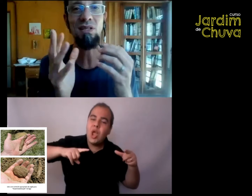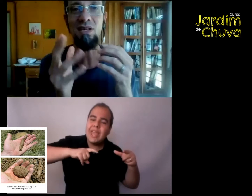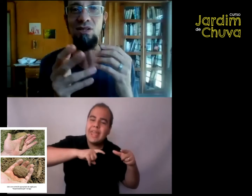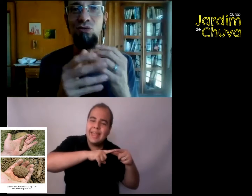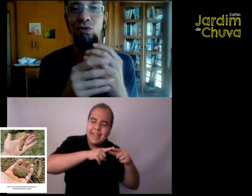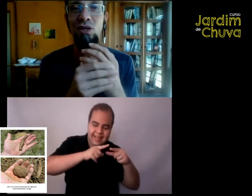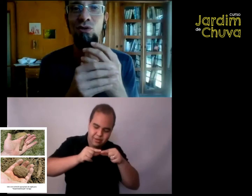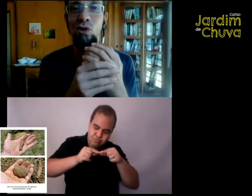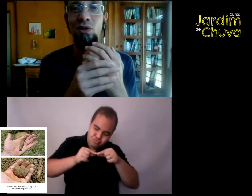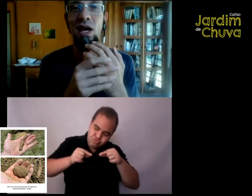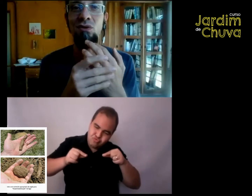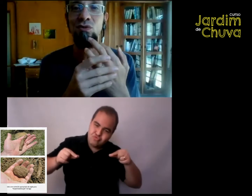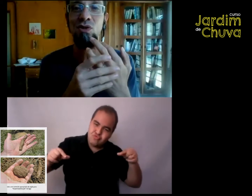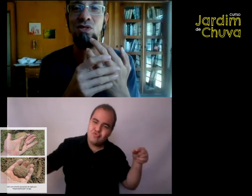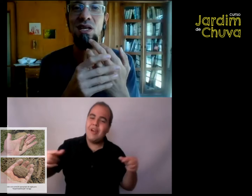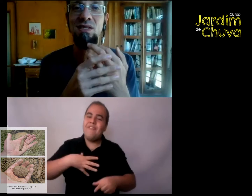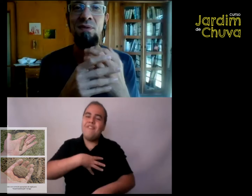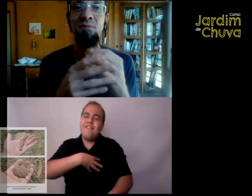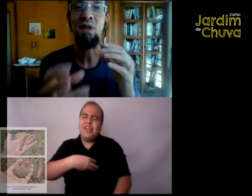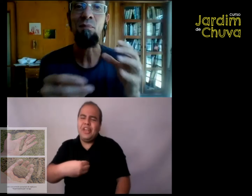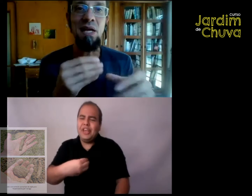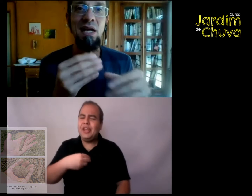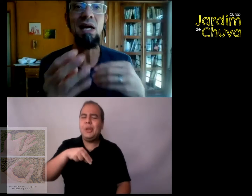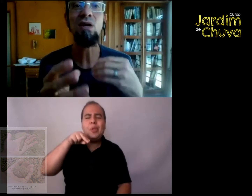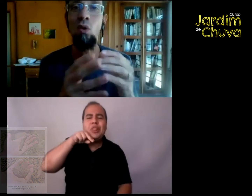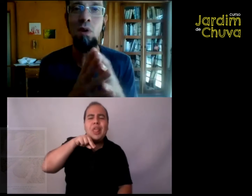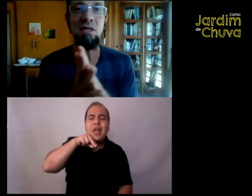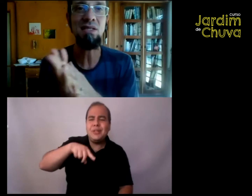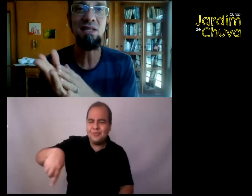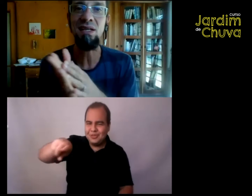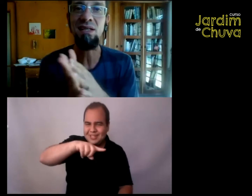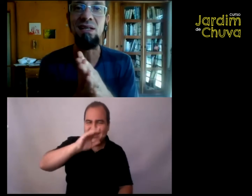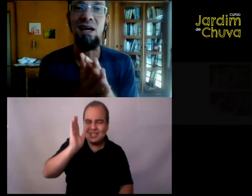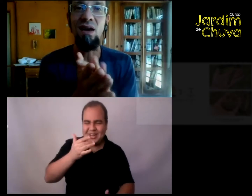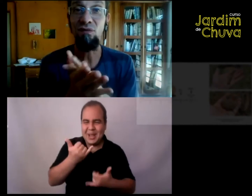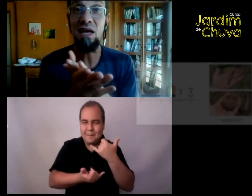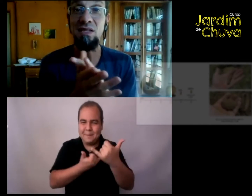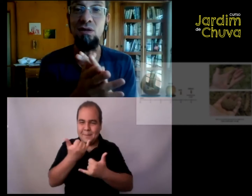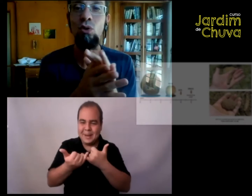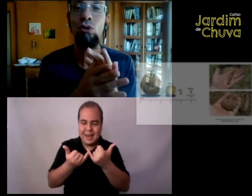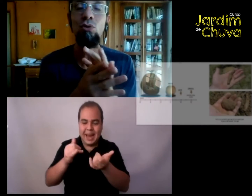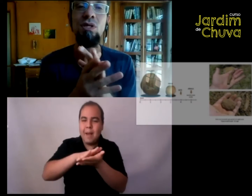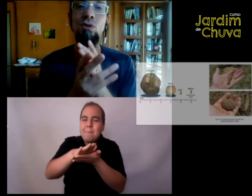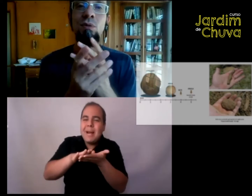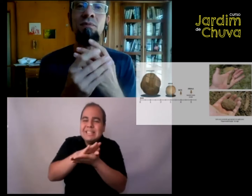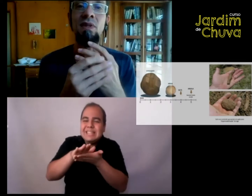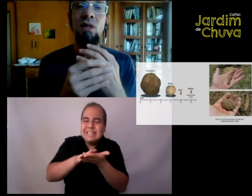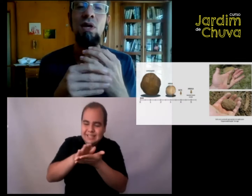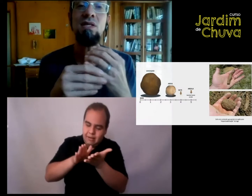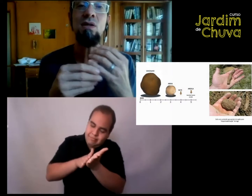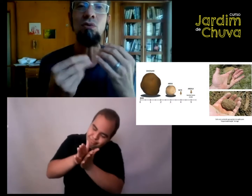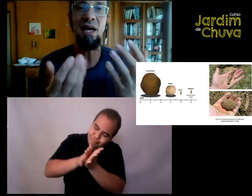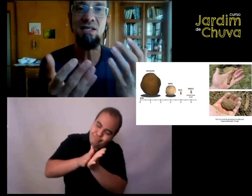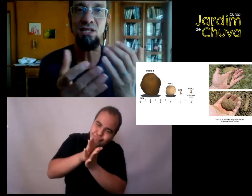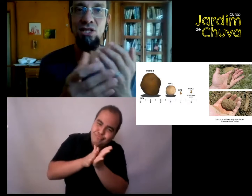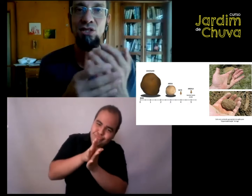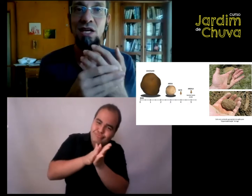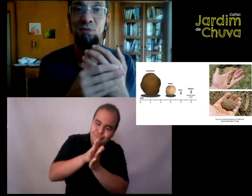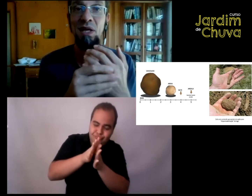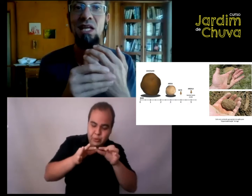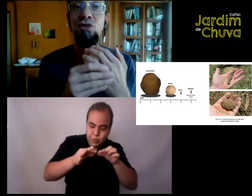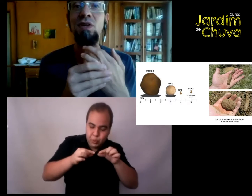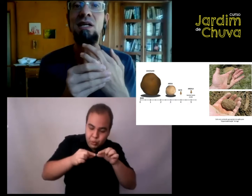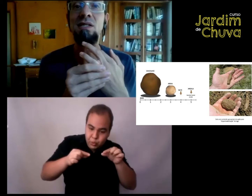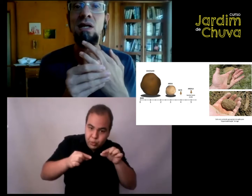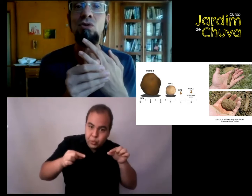com certeza os filhos ou netos de vocês, brincando com massinha, fazem muito isso. Então, esse é um teste que a gente